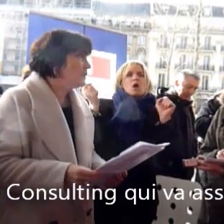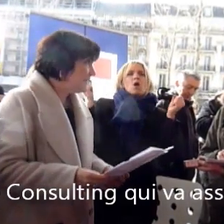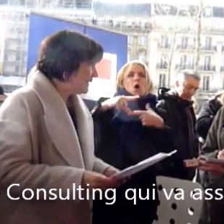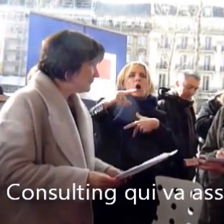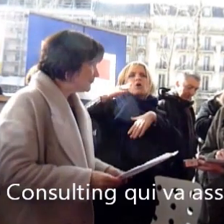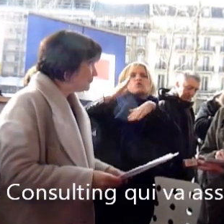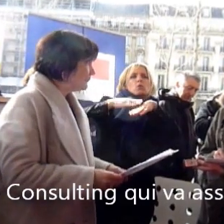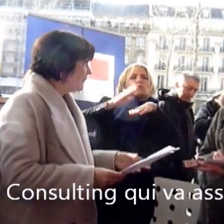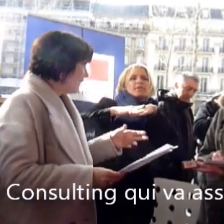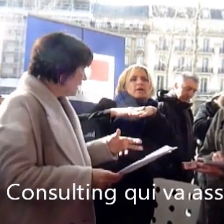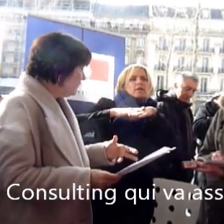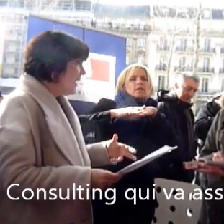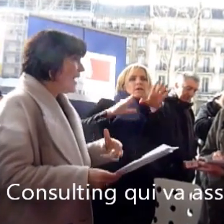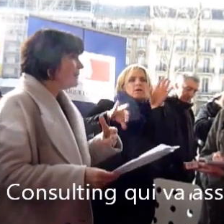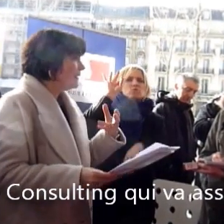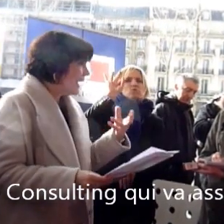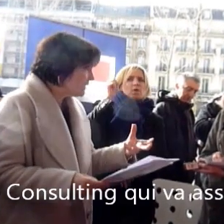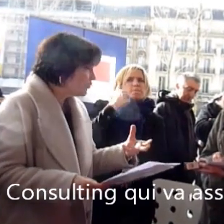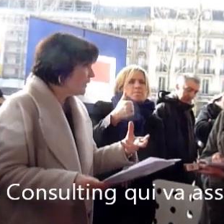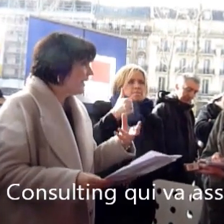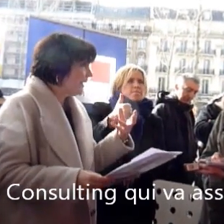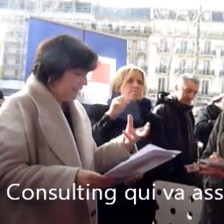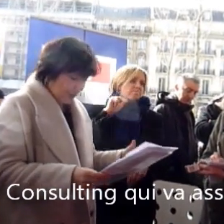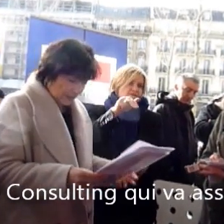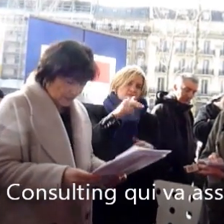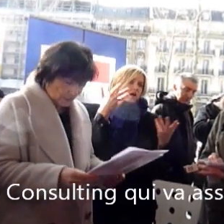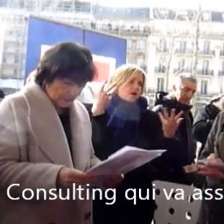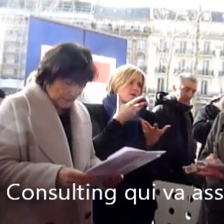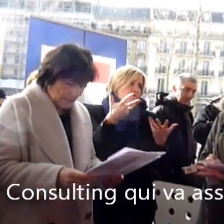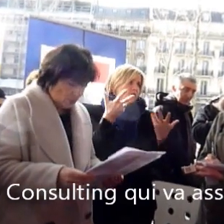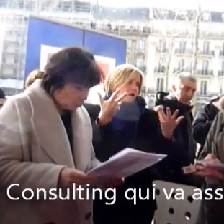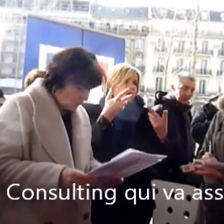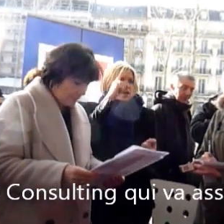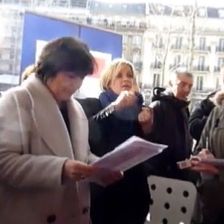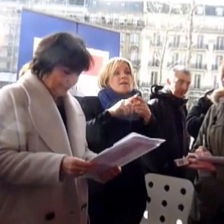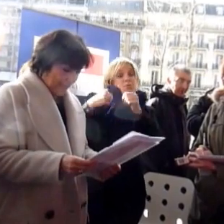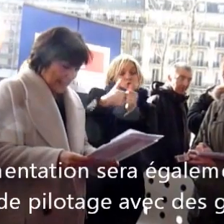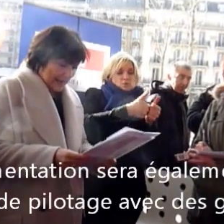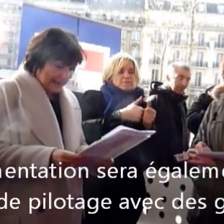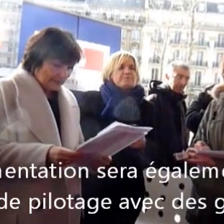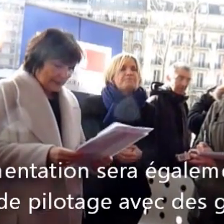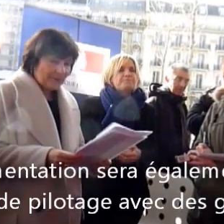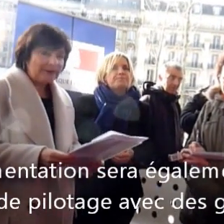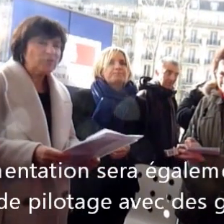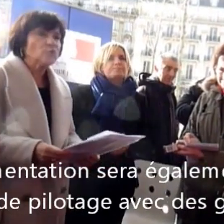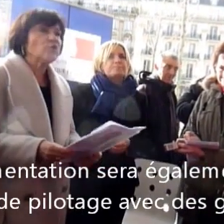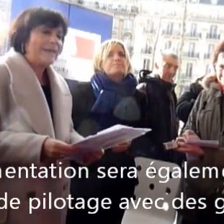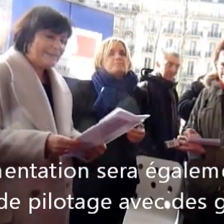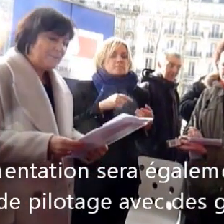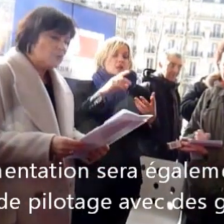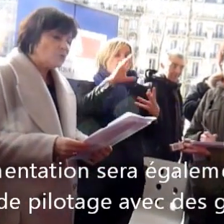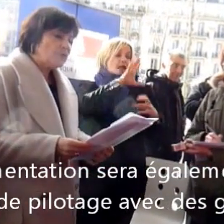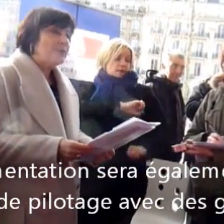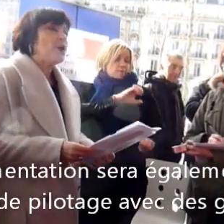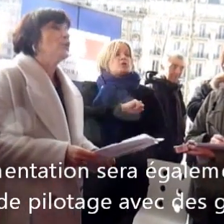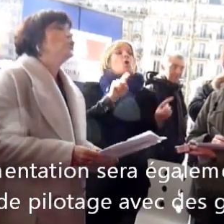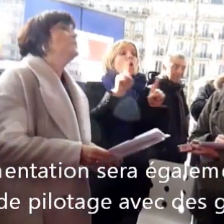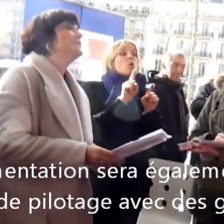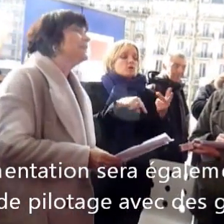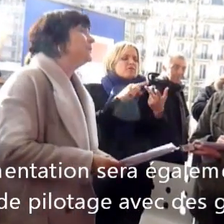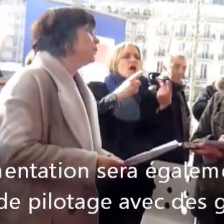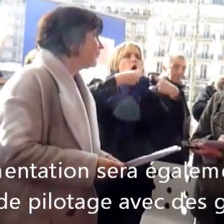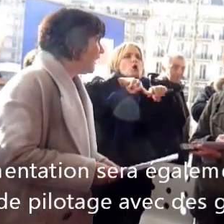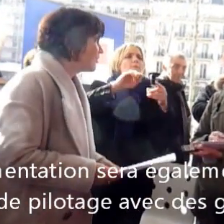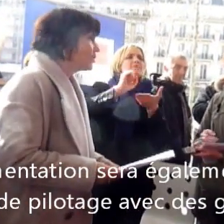Orange Consulting qui va assurer le suivi. L'expérimentation sera également suivie par